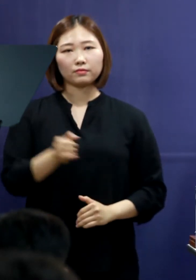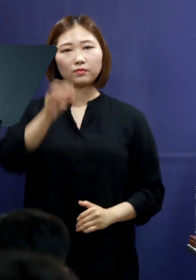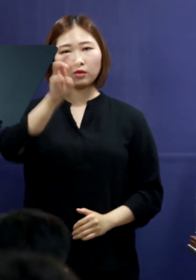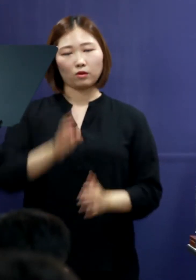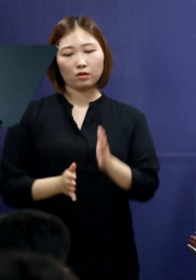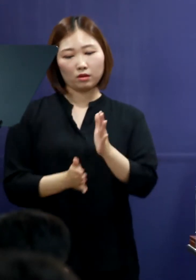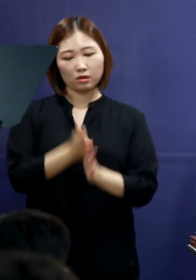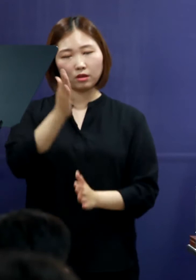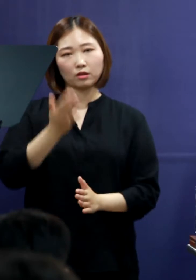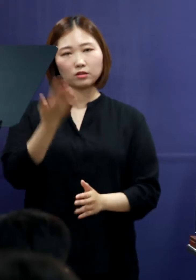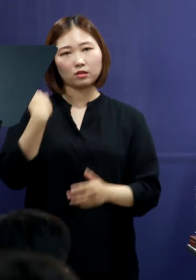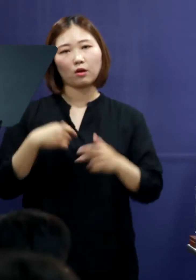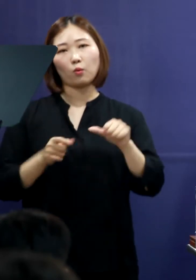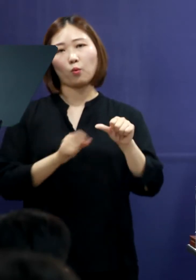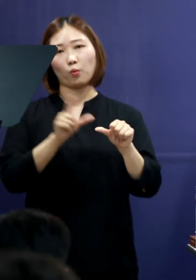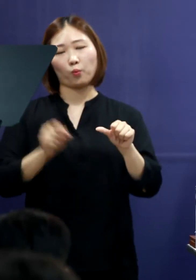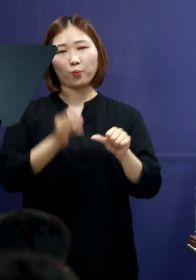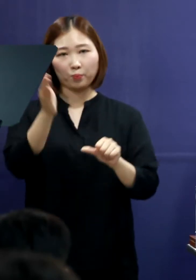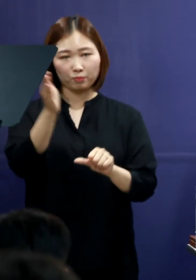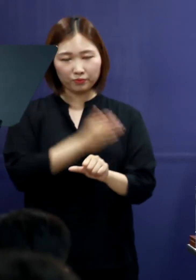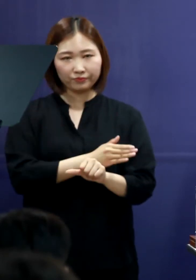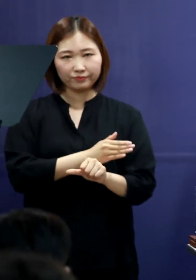지난해 5월부터 지금 현재의